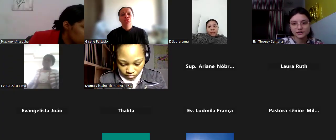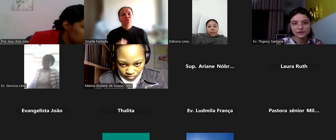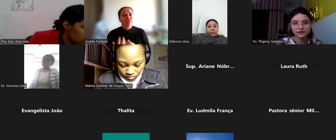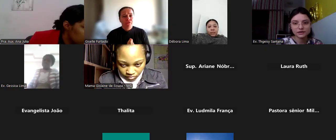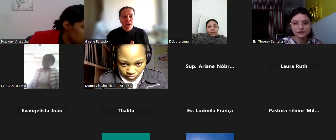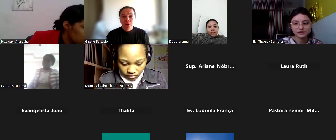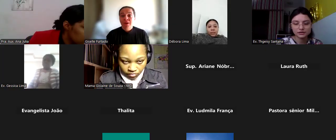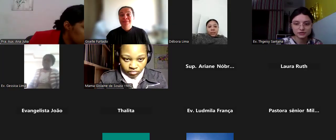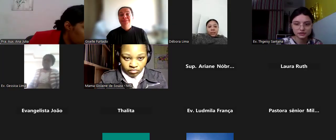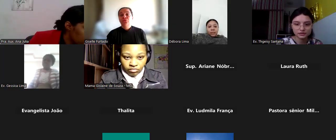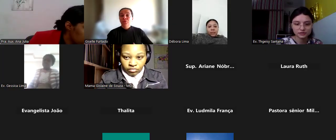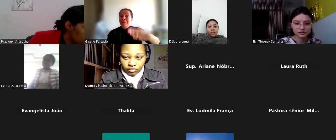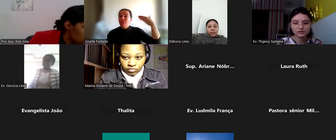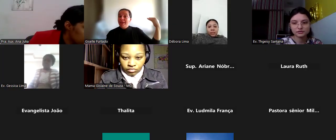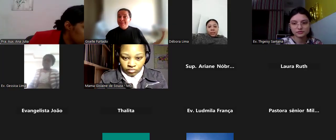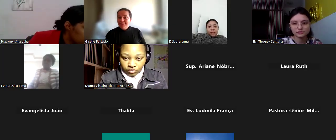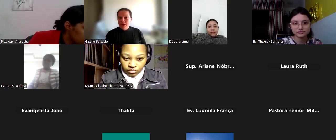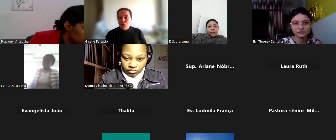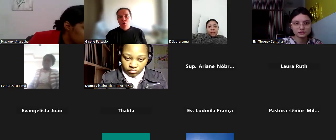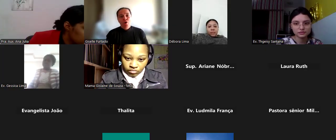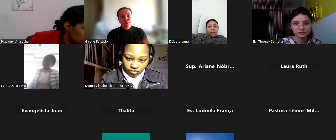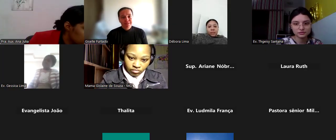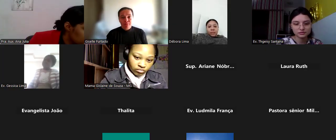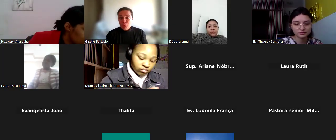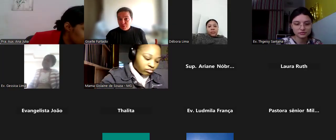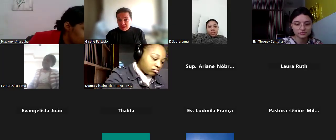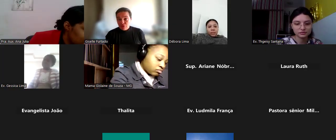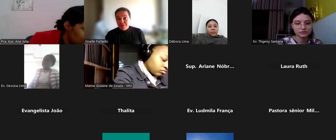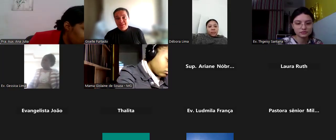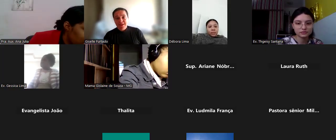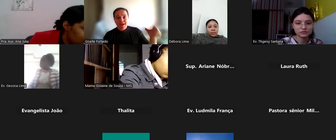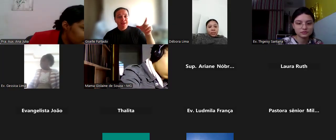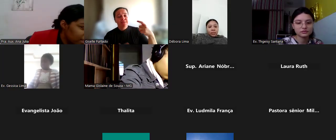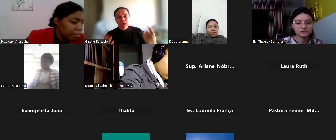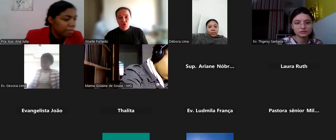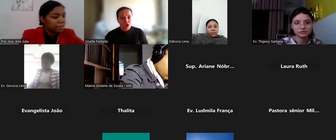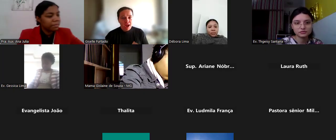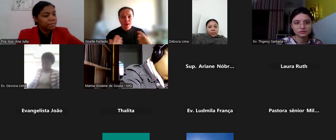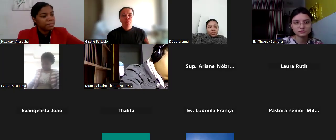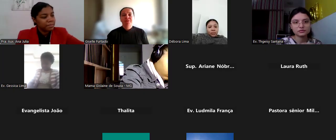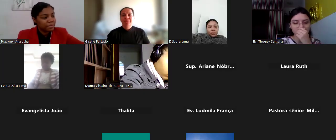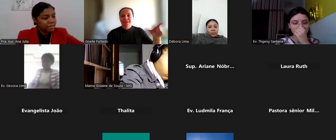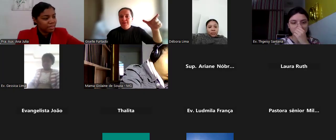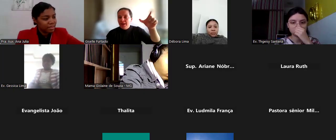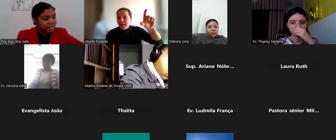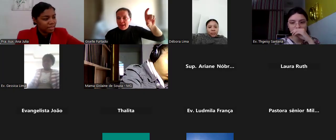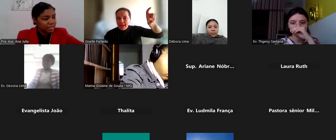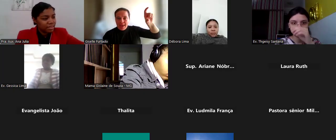do inferno, elas são do lado esquerdo. Por exemplo, o sinal de Satanás, diabo, etc.